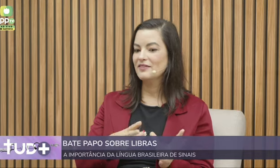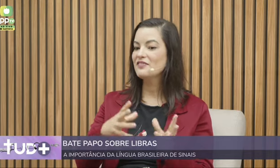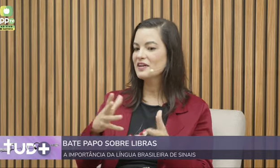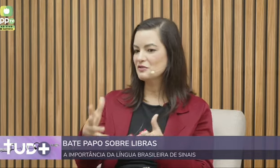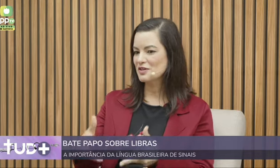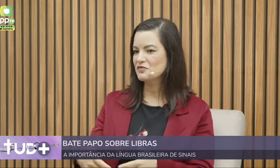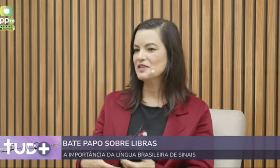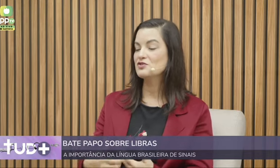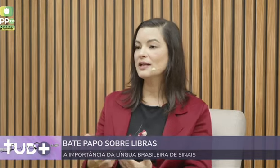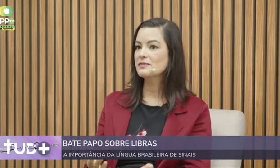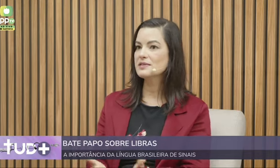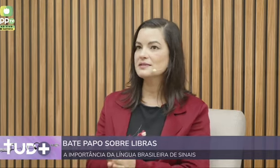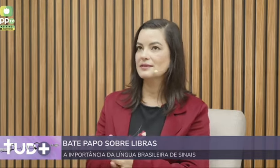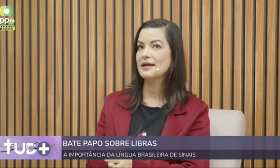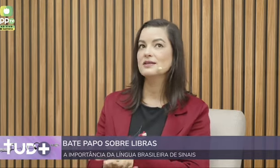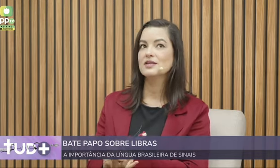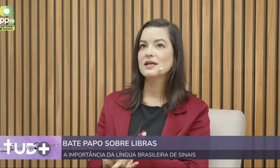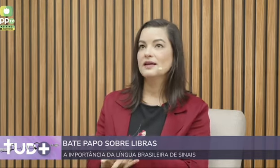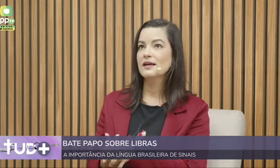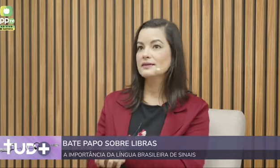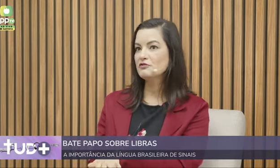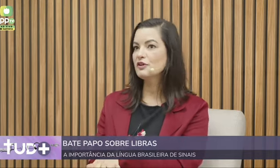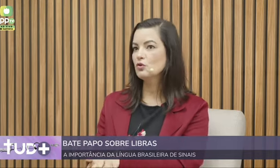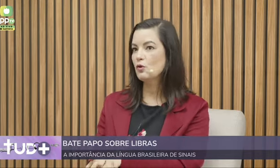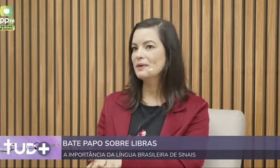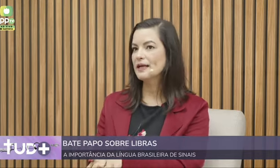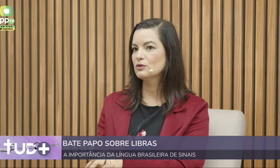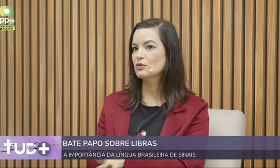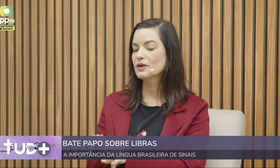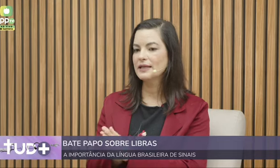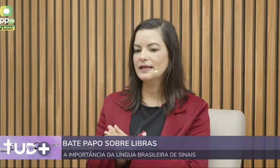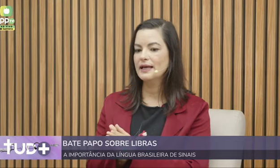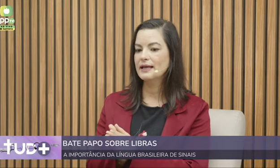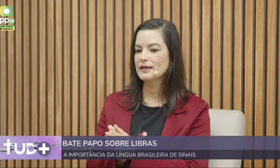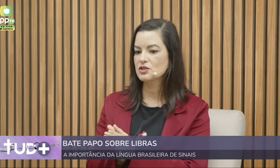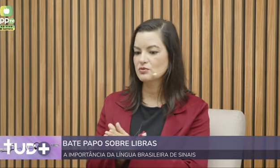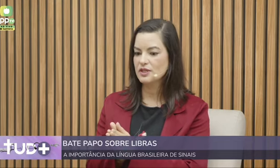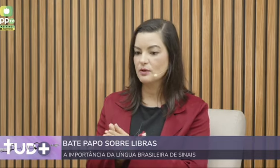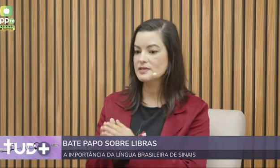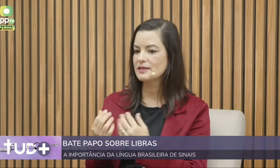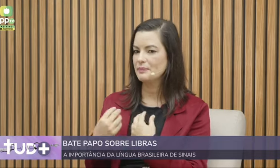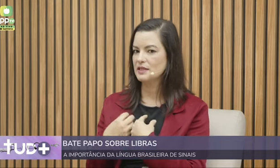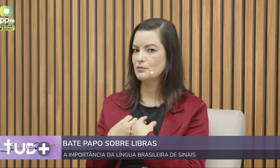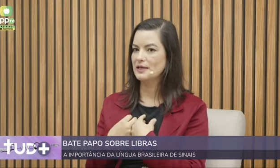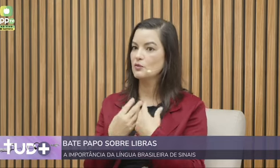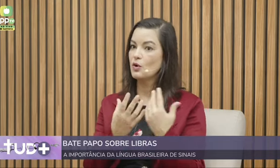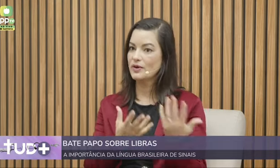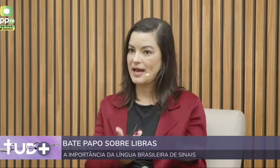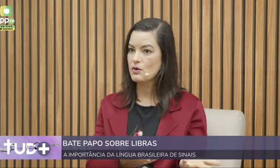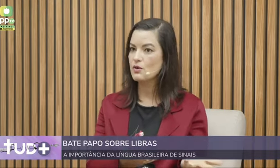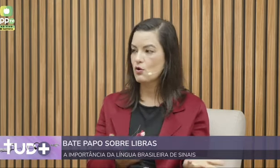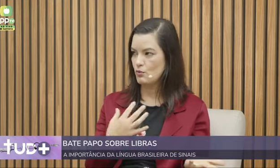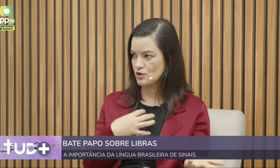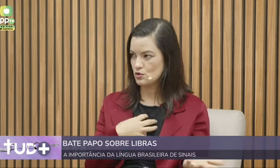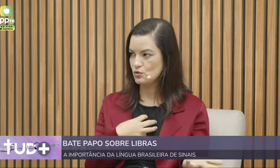vai ficando mais difícil. A língua de sinais, ela tem um fator complicador, que é a questão de que quando você está aprendendo uma língua oral, como a